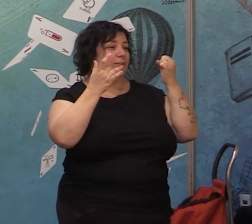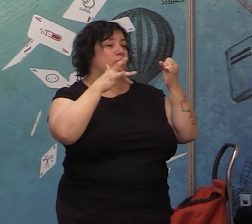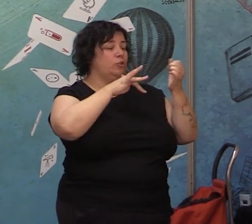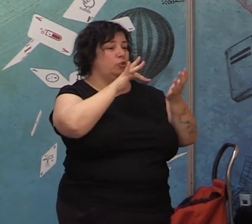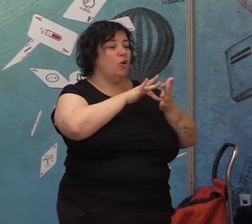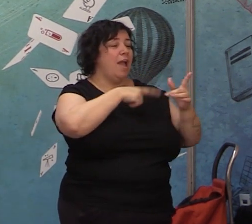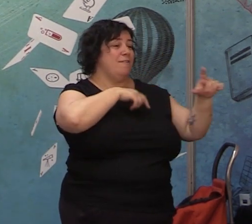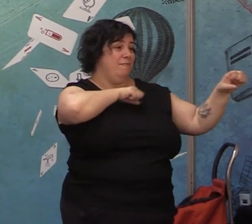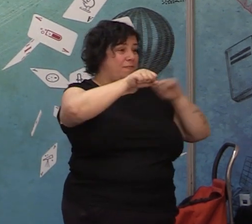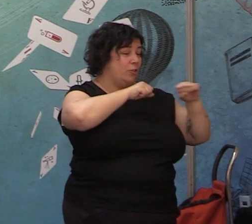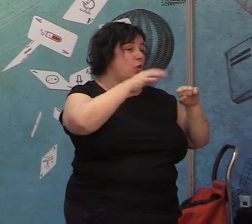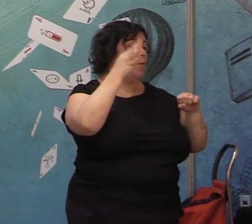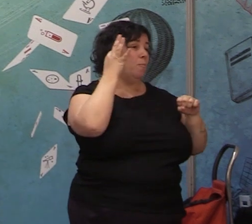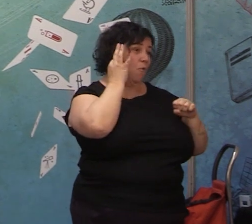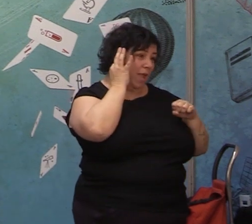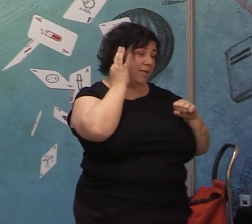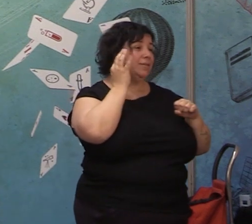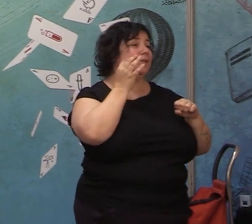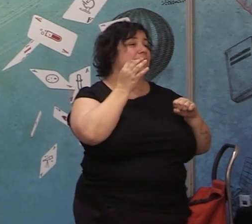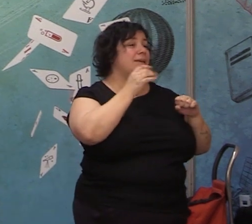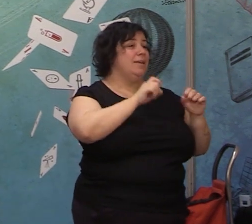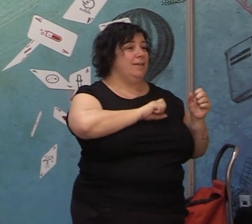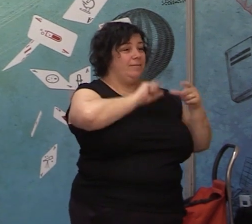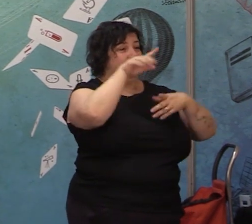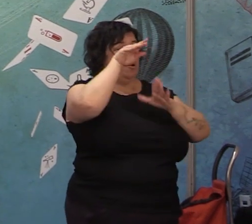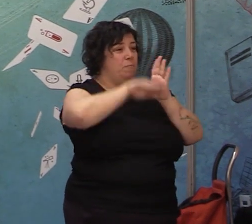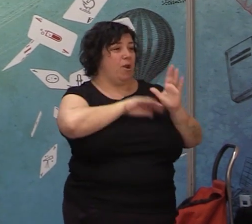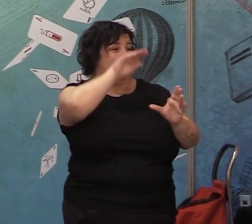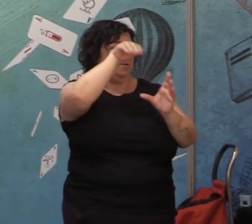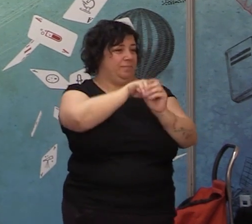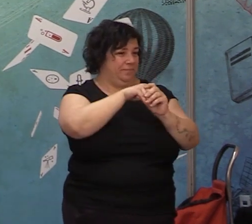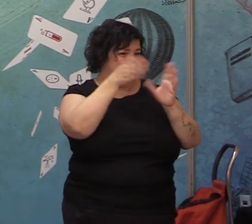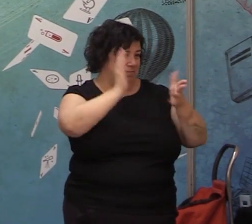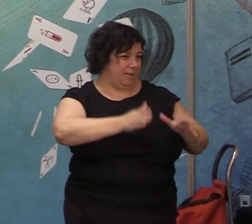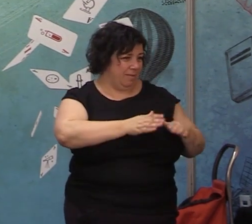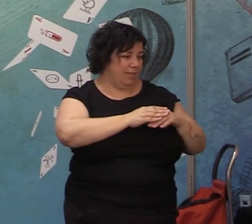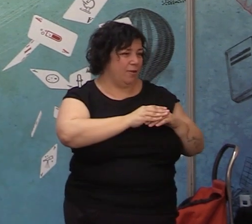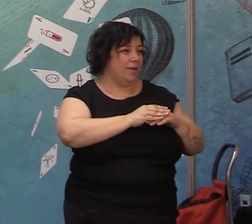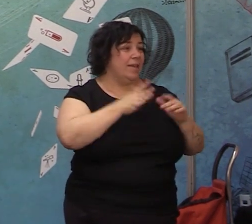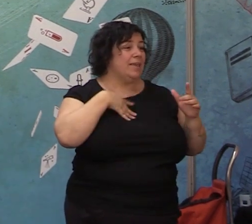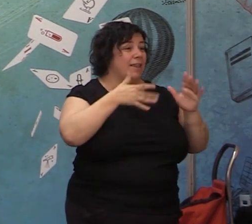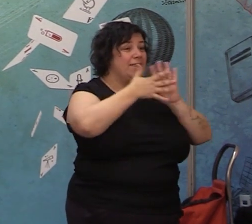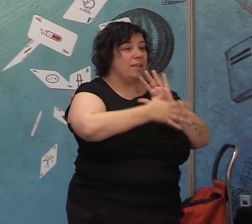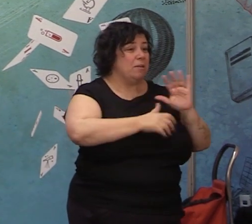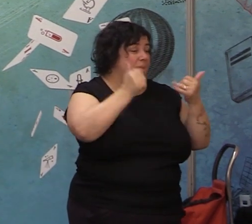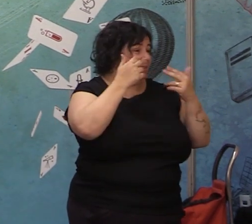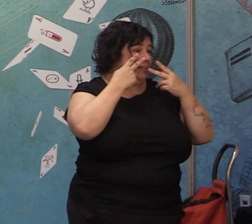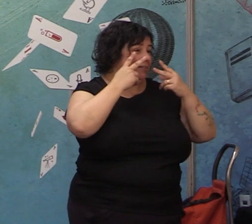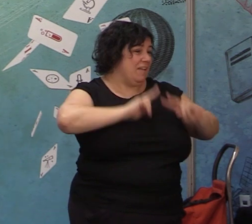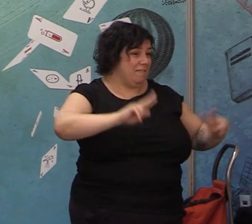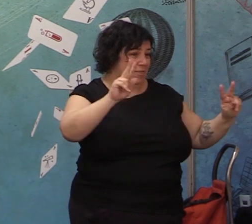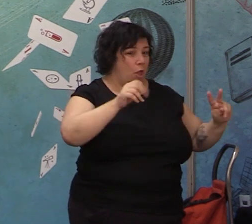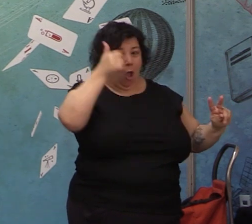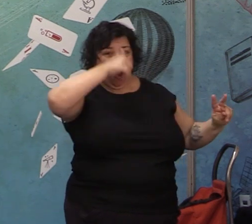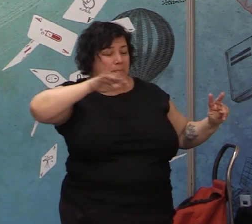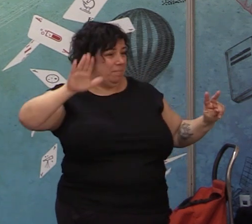un infarto, mujeres, y que las hemos mandado a la rehabilitación cardíaca. Son las que más se benefician, más que los